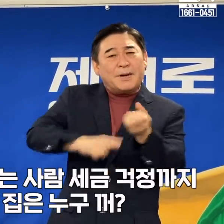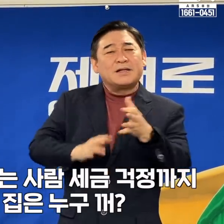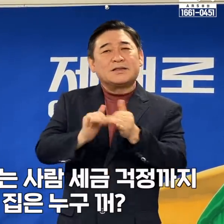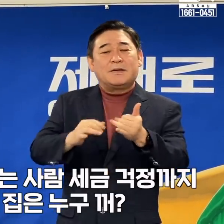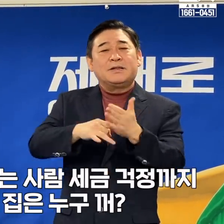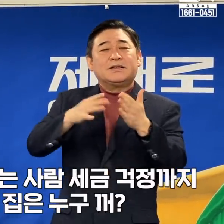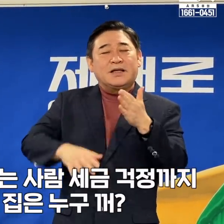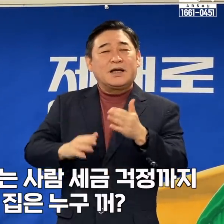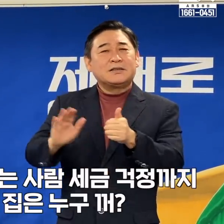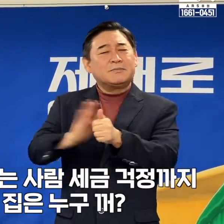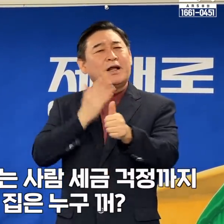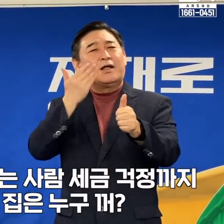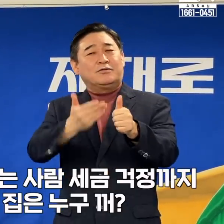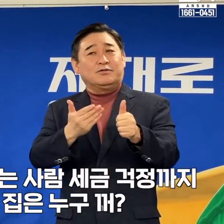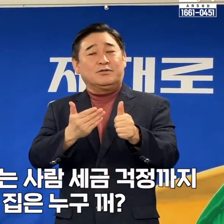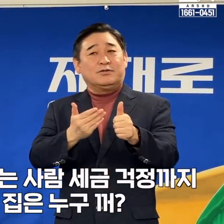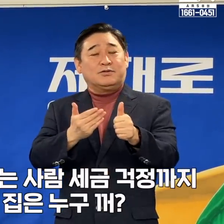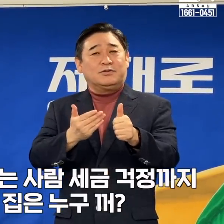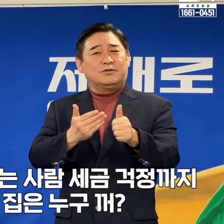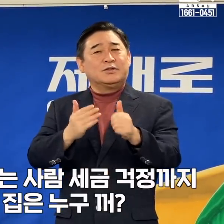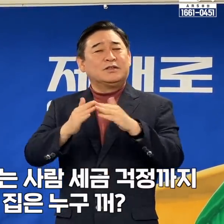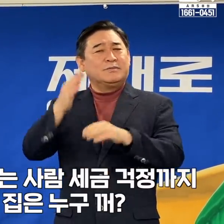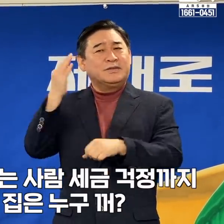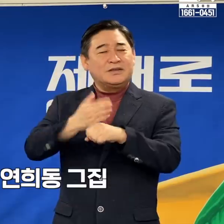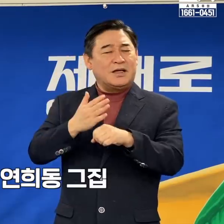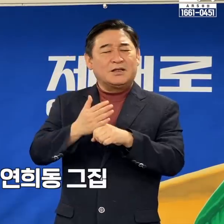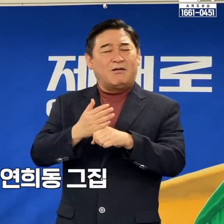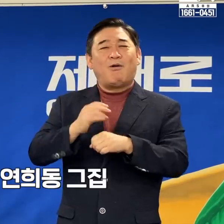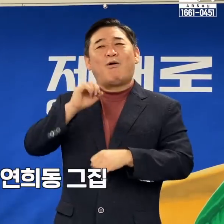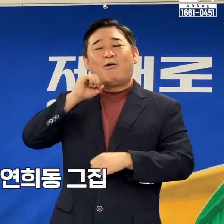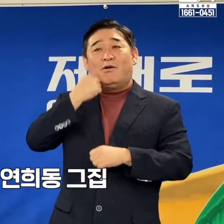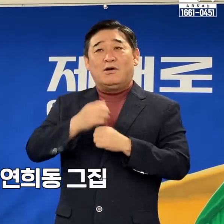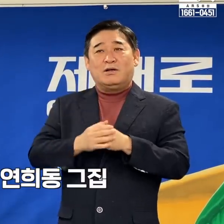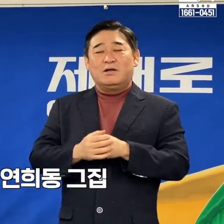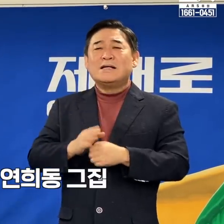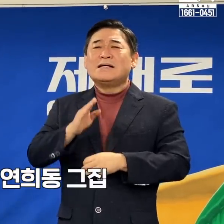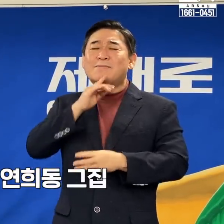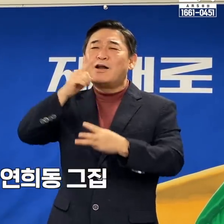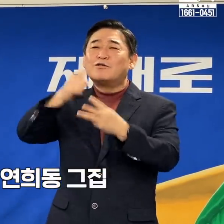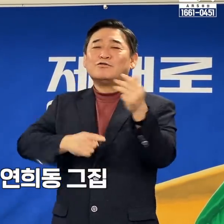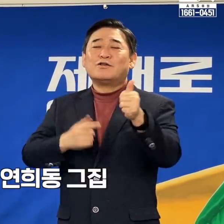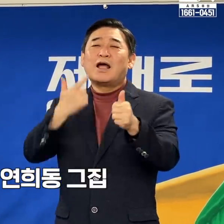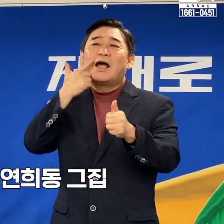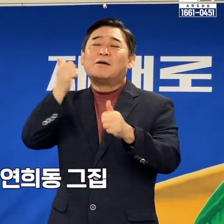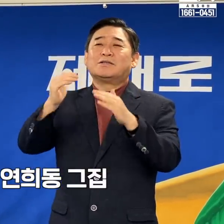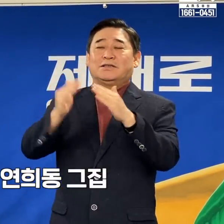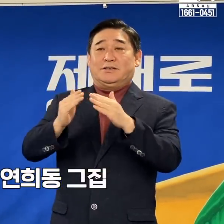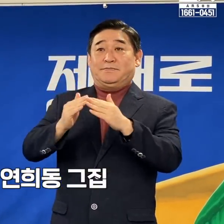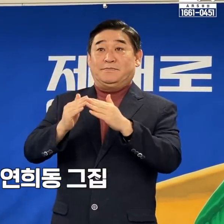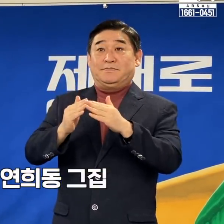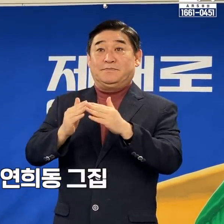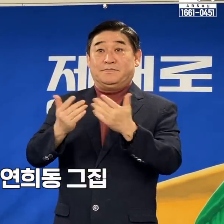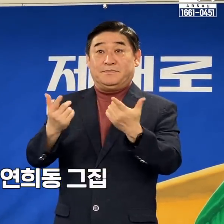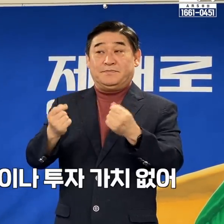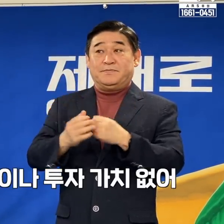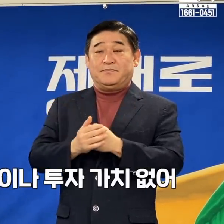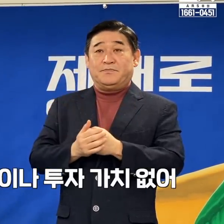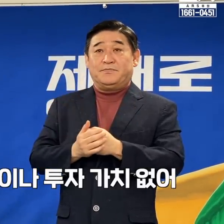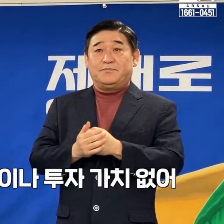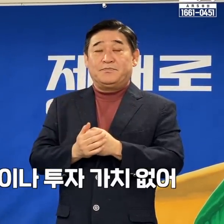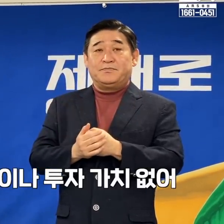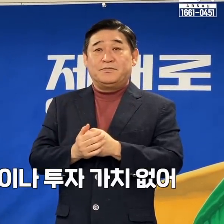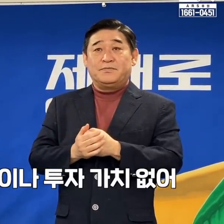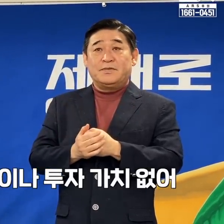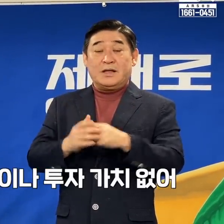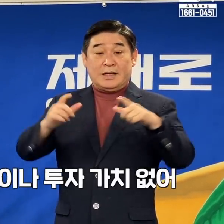배려해가며 사들일 주택을 추측하기는 어렵지 않습니다. 바로 윤석열 후보 부친의 연희동 그 집입니다.